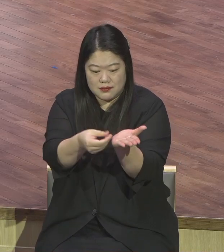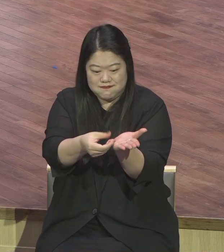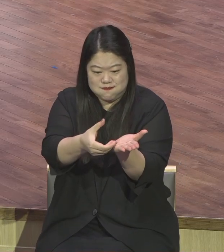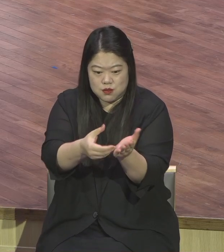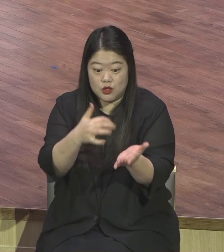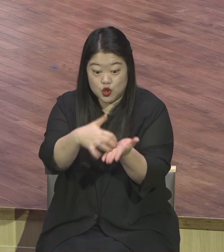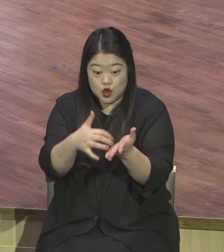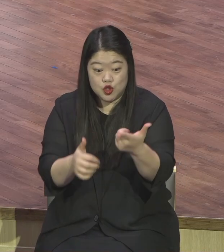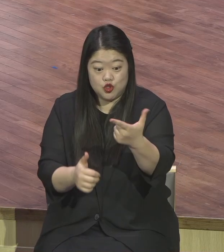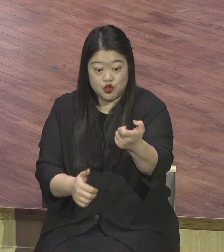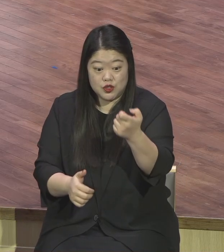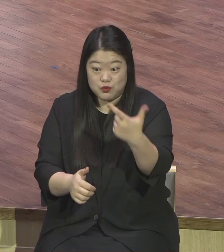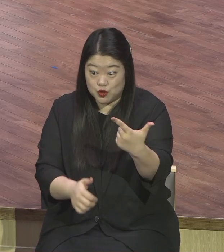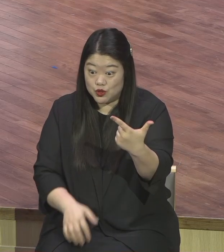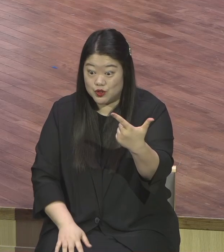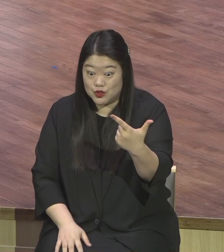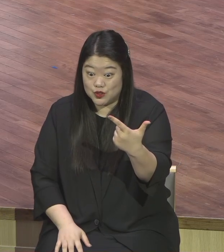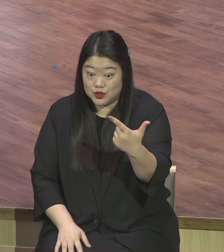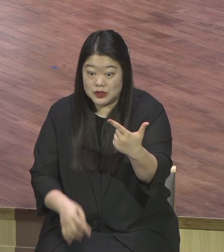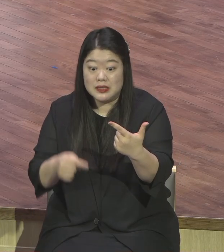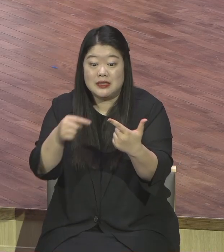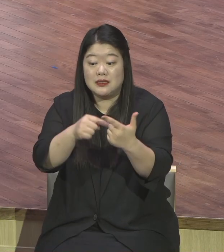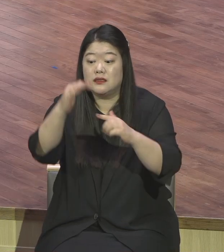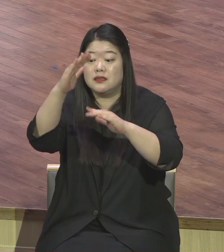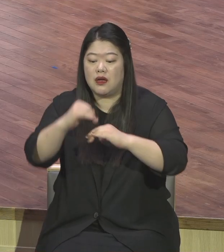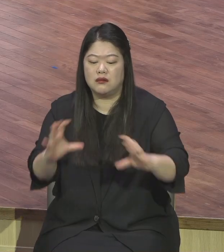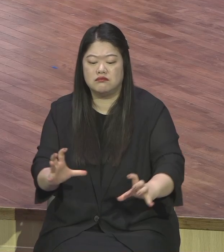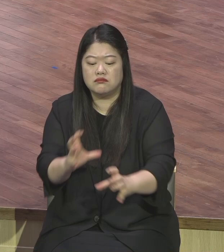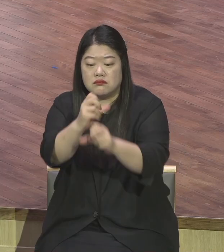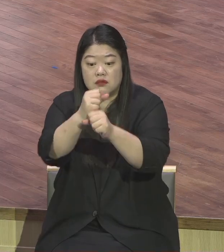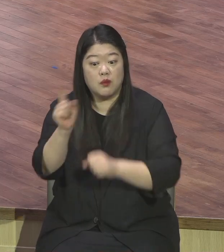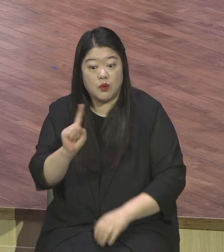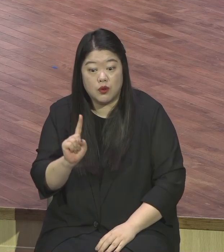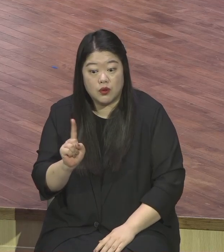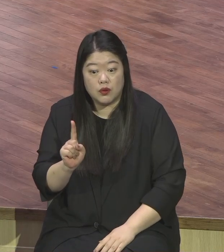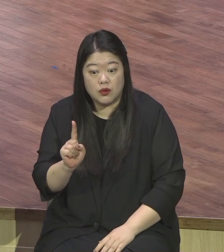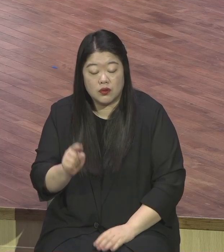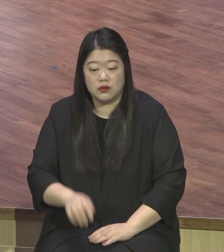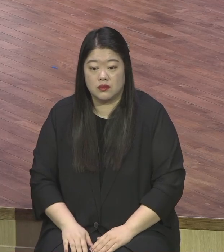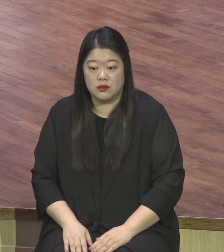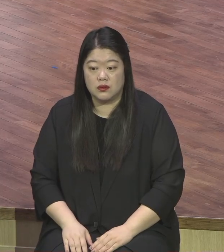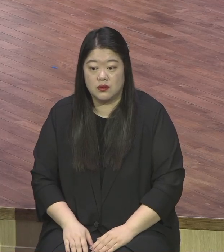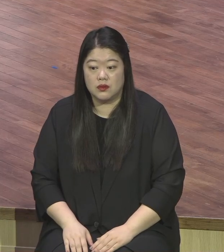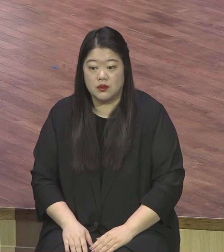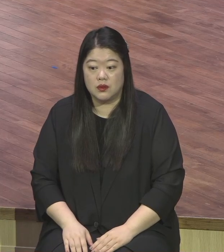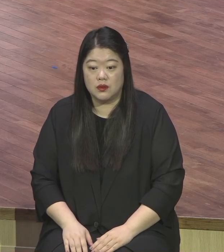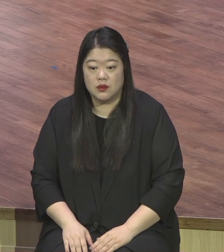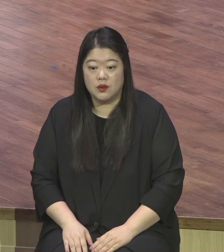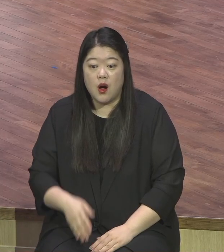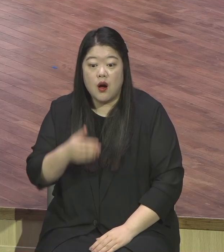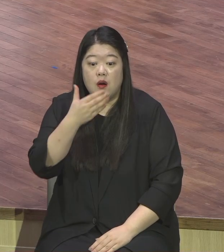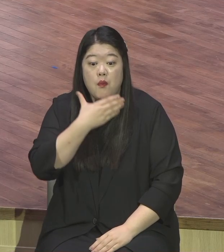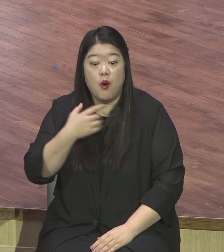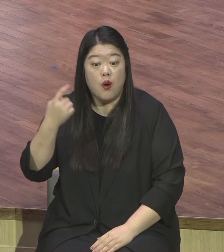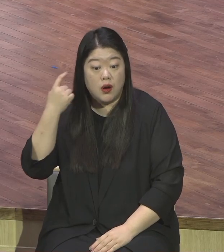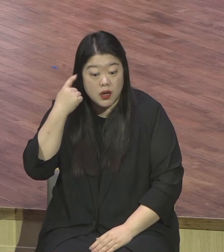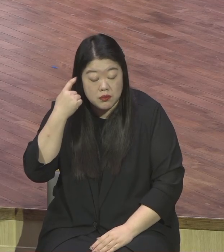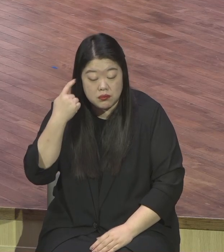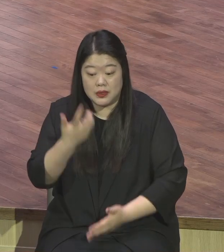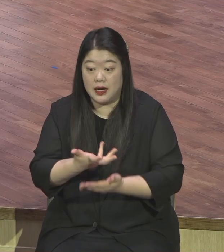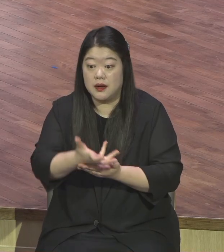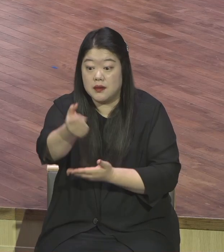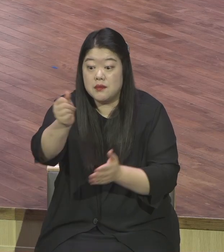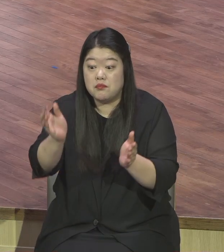말씀하시느냐, 후대에게 이 사실을, 이 언약을 전달해라 후대에게. 그래서